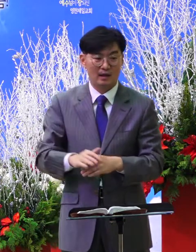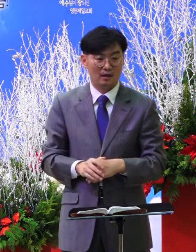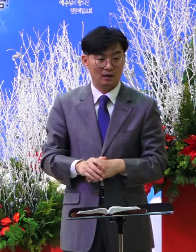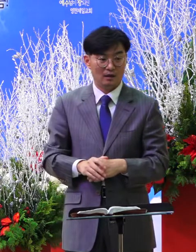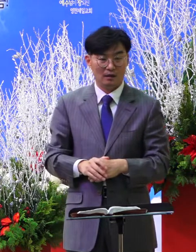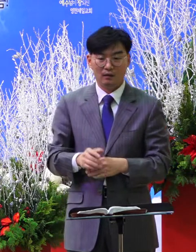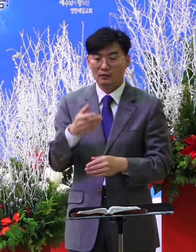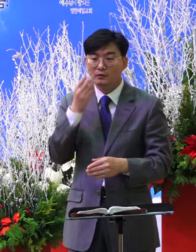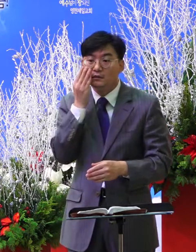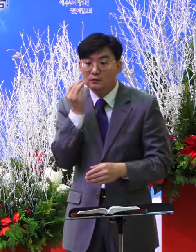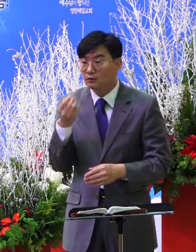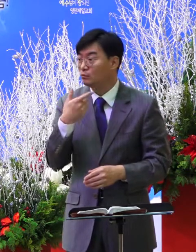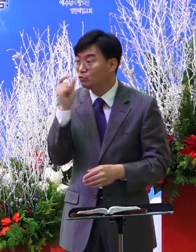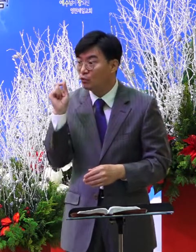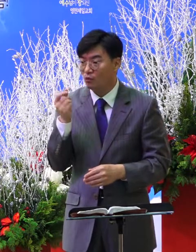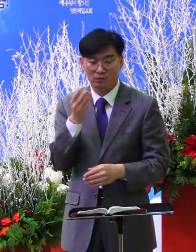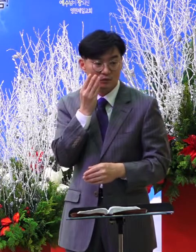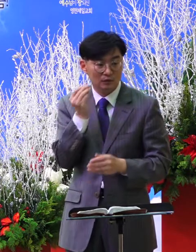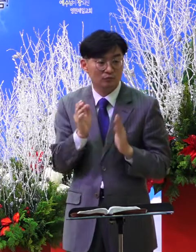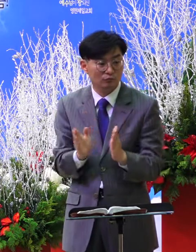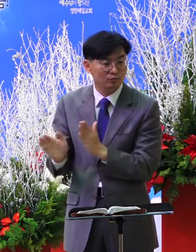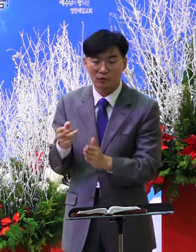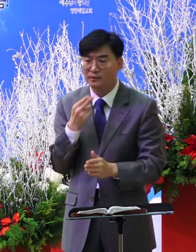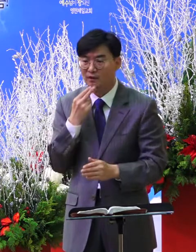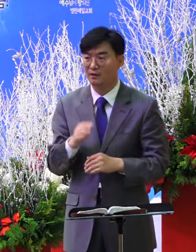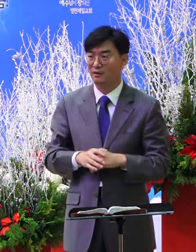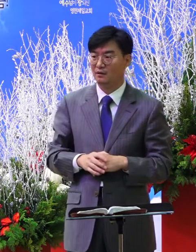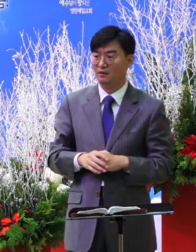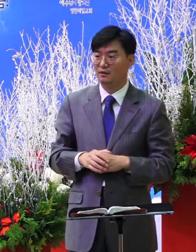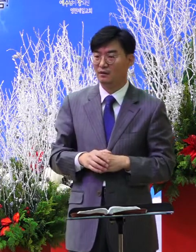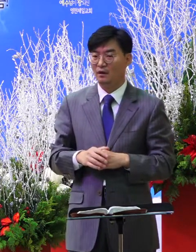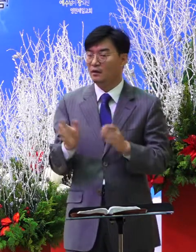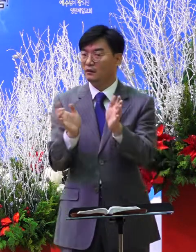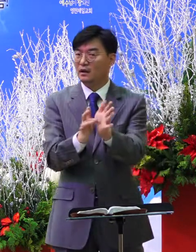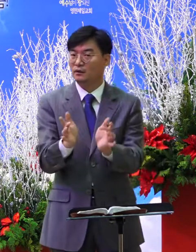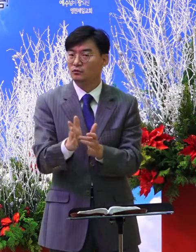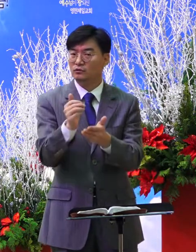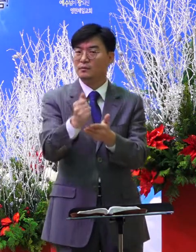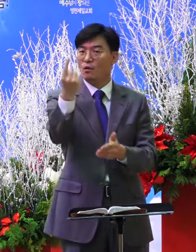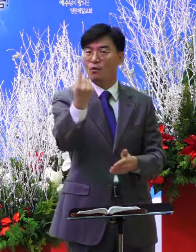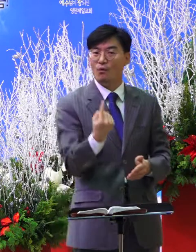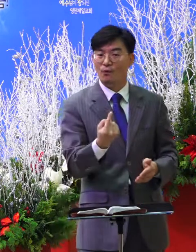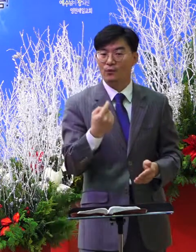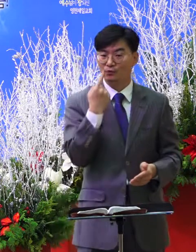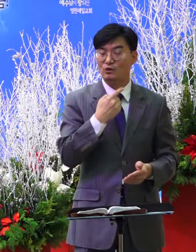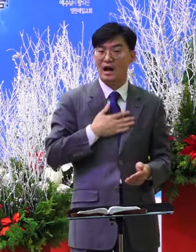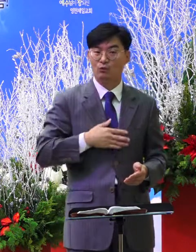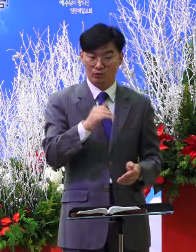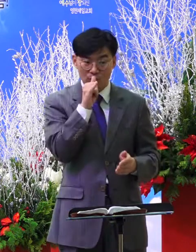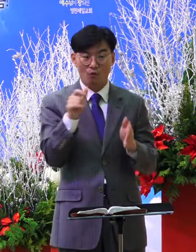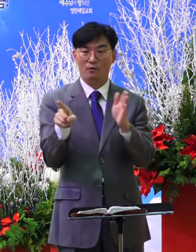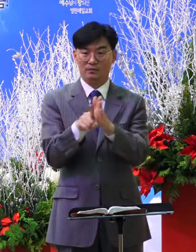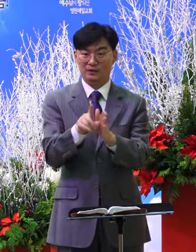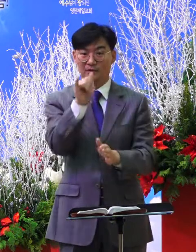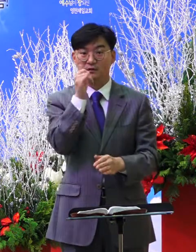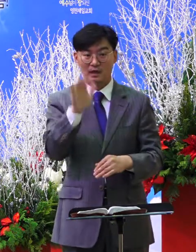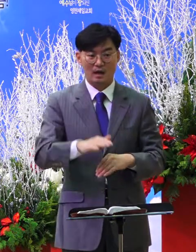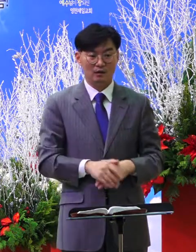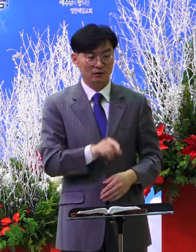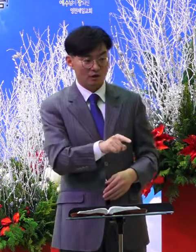신앙생활은 하지만 형식적인 종교의 모습은 있지만 진정으로 예수님을 사랑하지는 않았고 예수님을